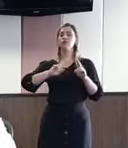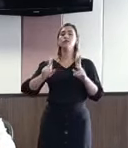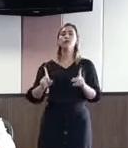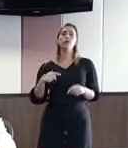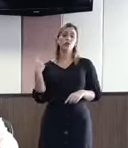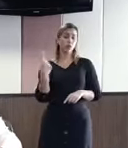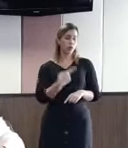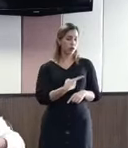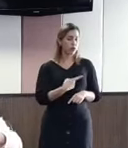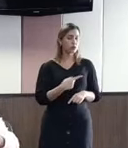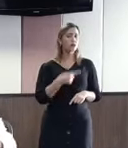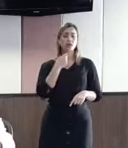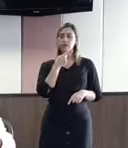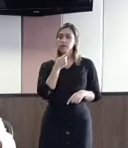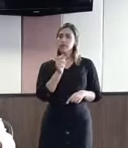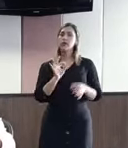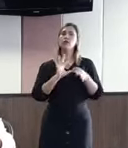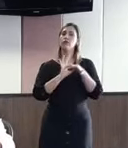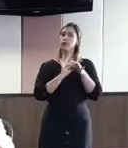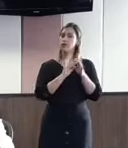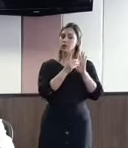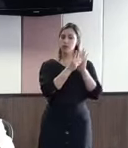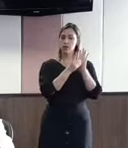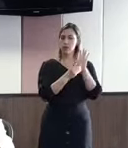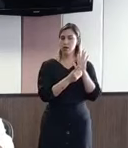estamos, repito, vinculando um decreto